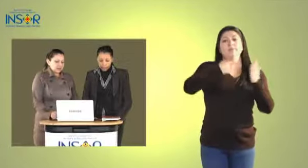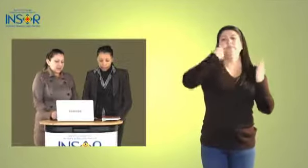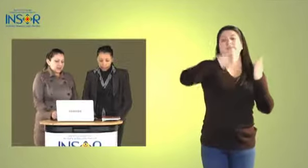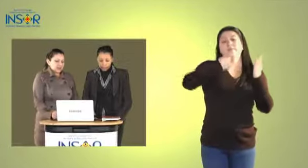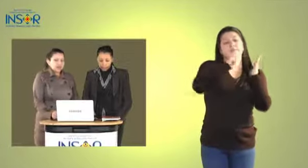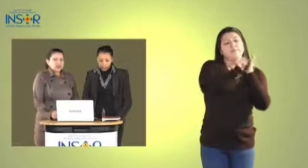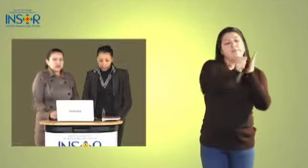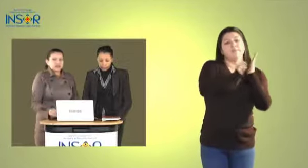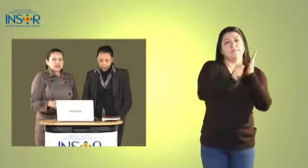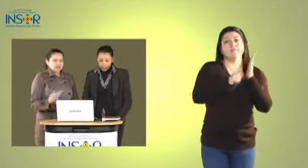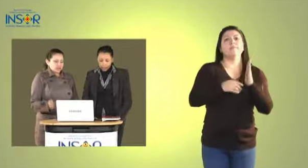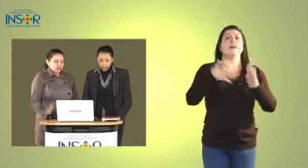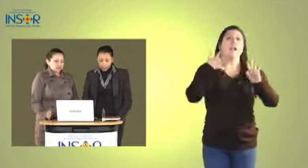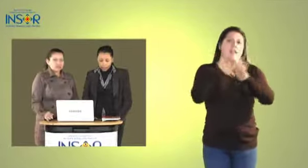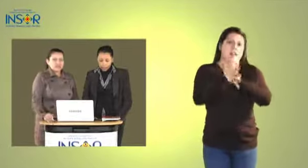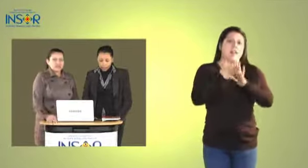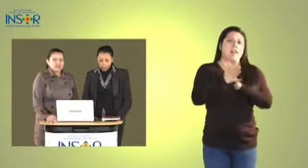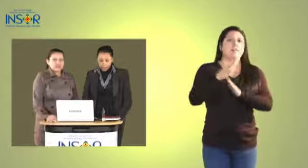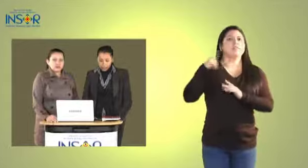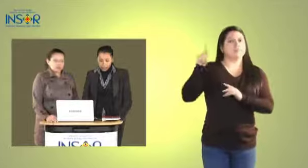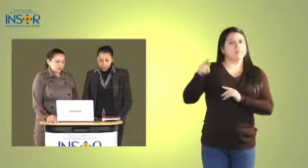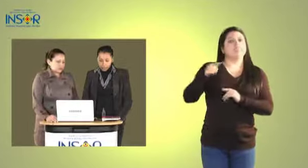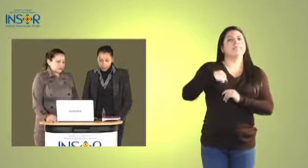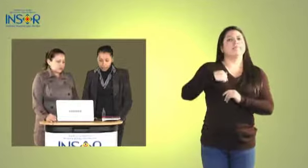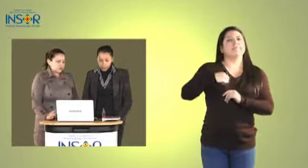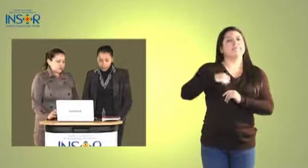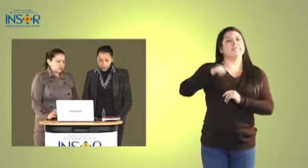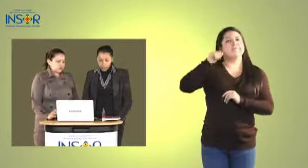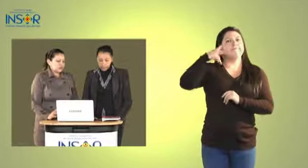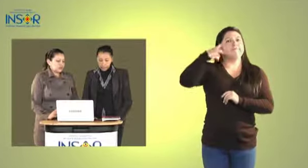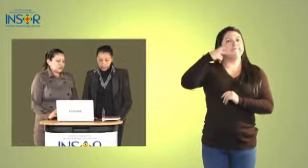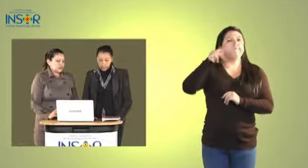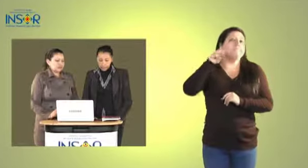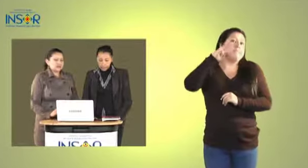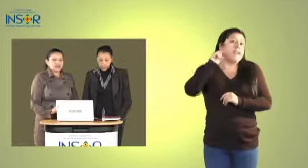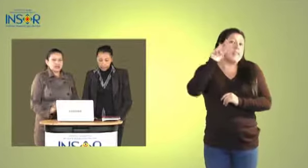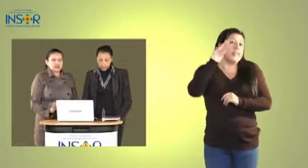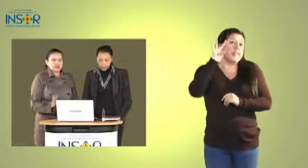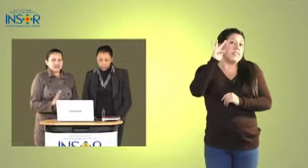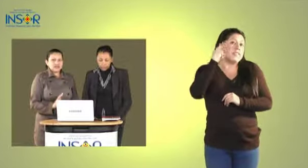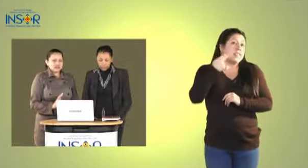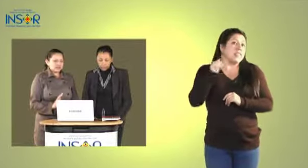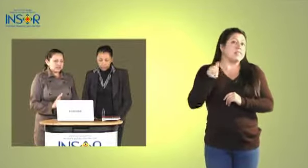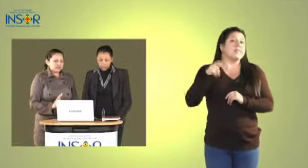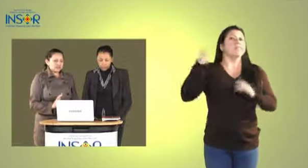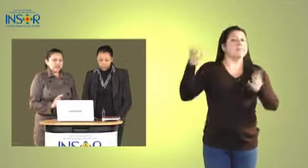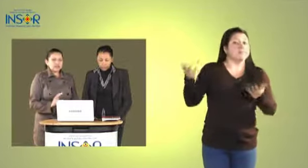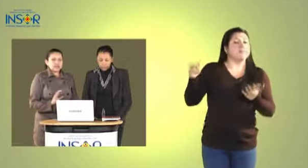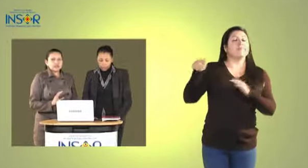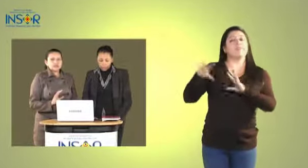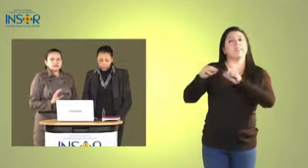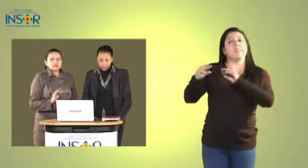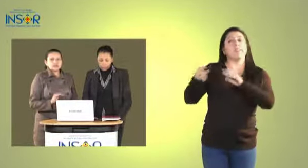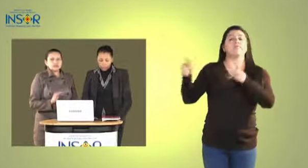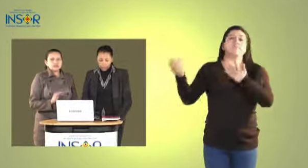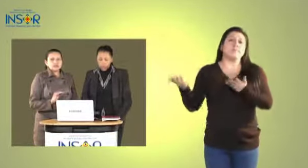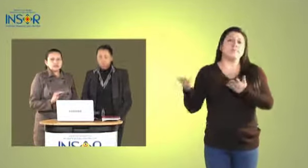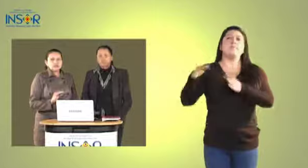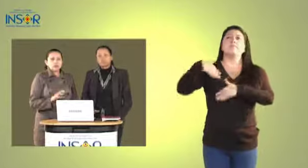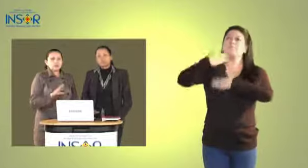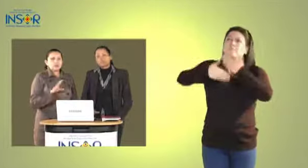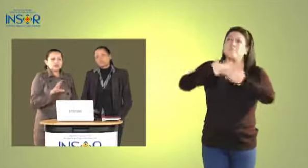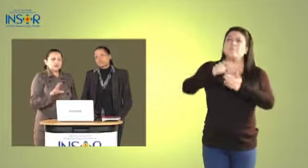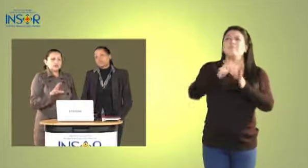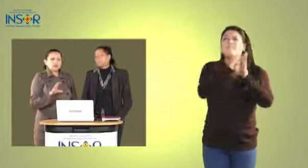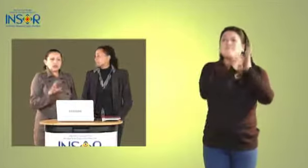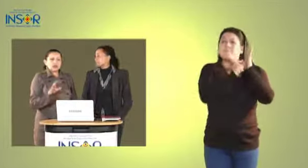a hablar Marta en una videoconferencia posterior. En este momento vamos a hablar sobre las generalidades de la lengua escrita y algunos aspectos que hay que tener en